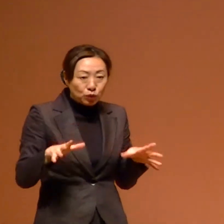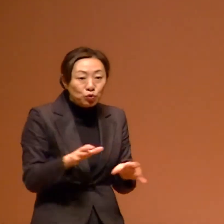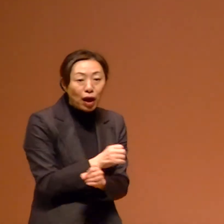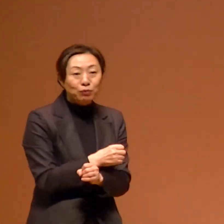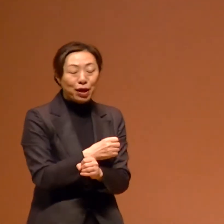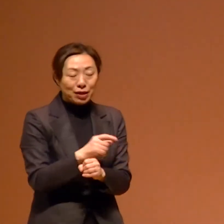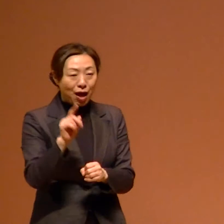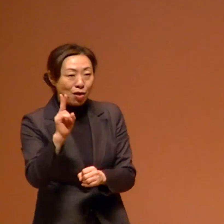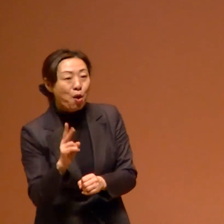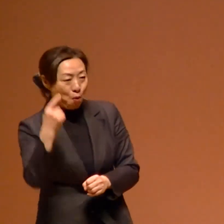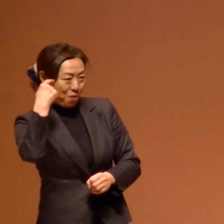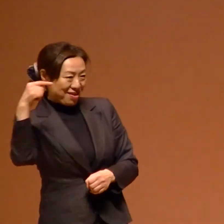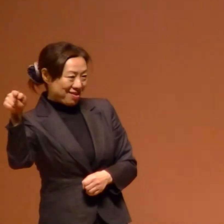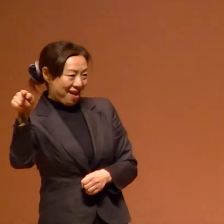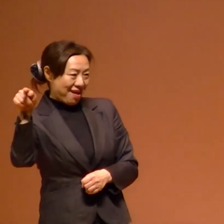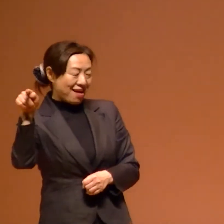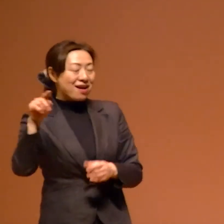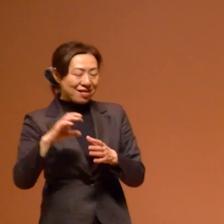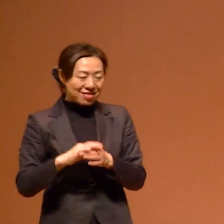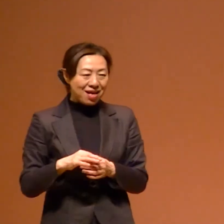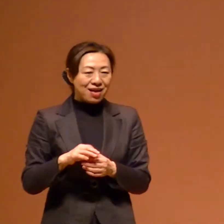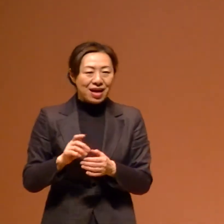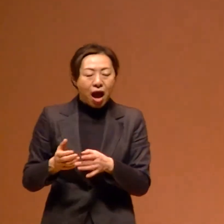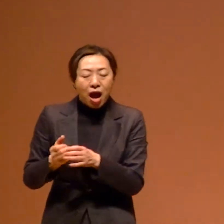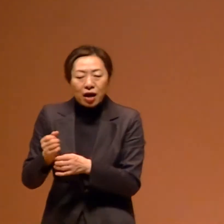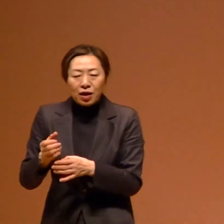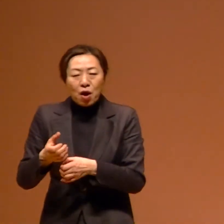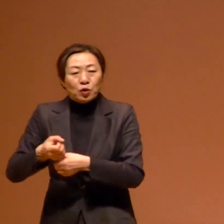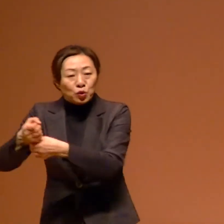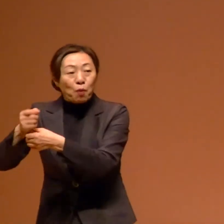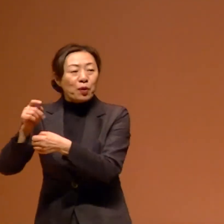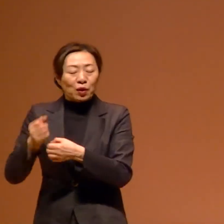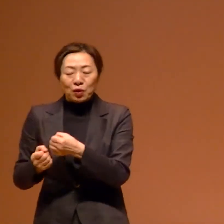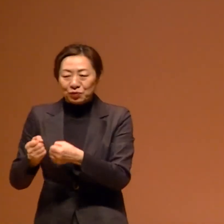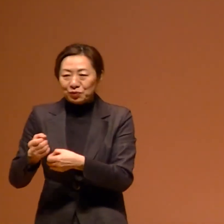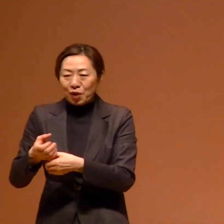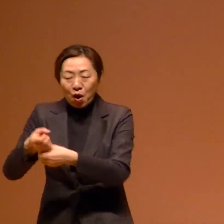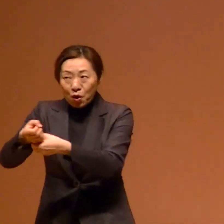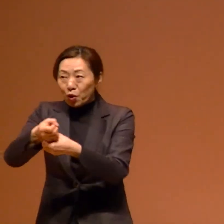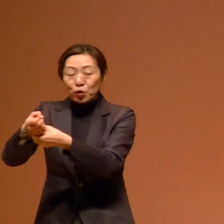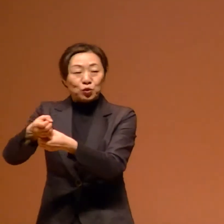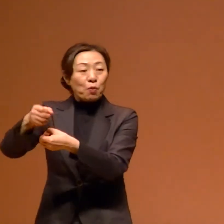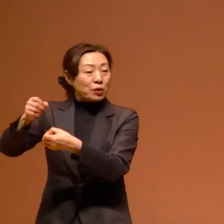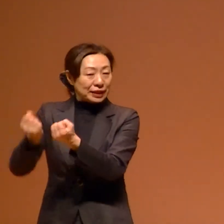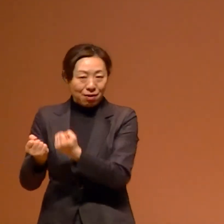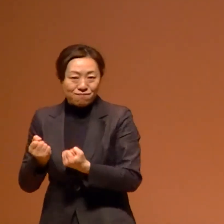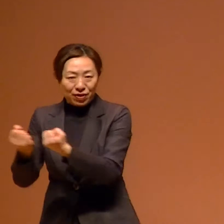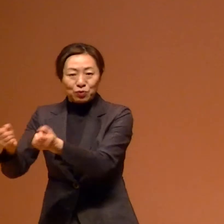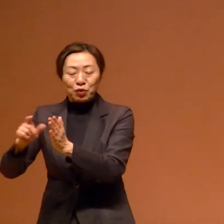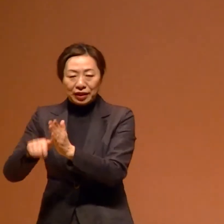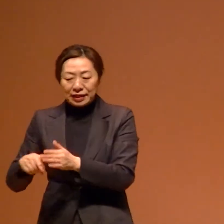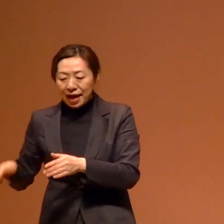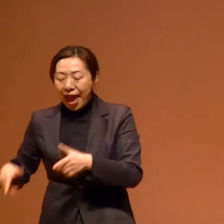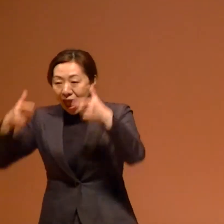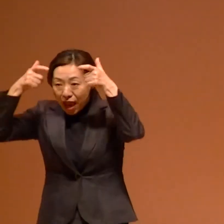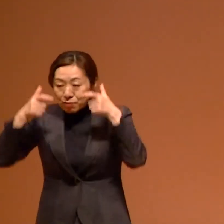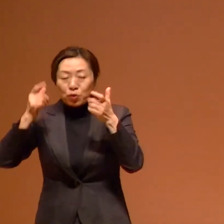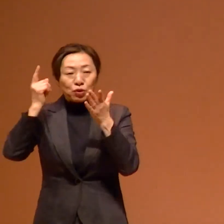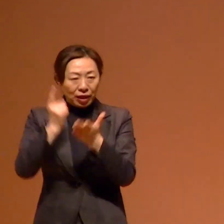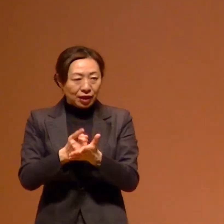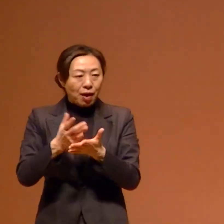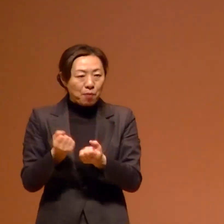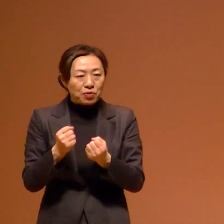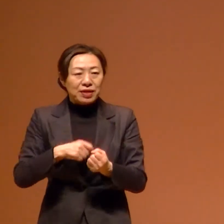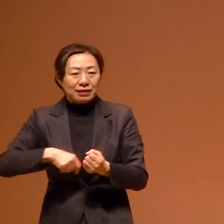ことはその消防車で出て、ただヘルメットだけ持ってどこへ行くっても立たないでそのまま出てしまったから、消息が分かん